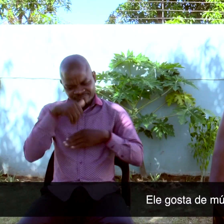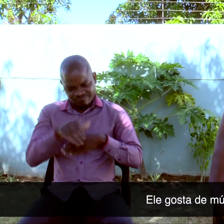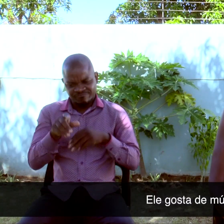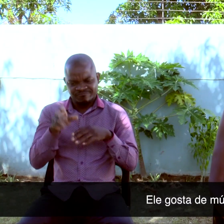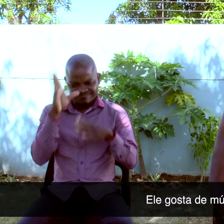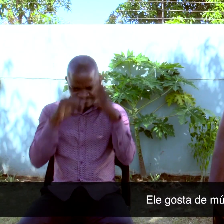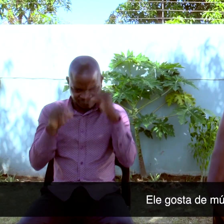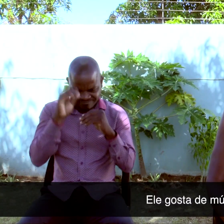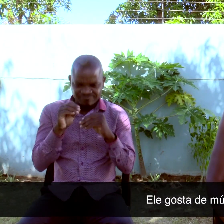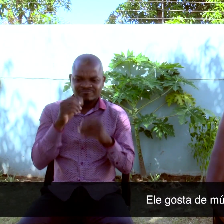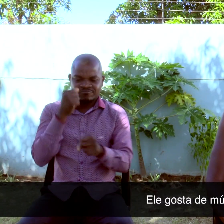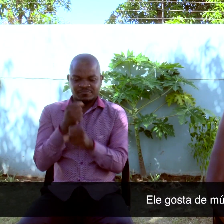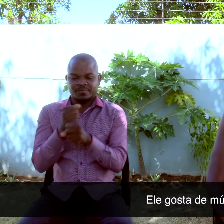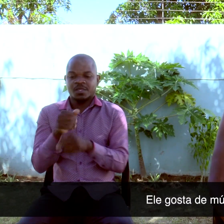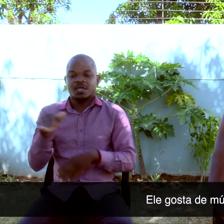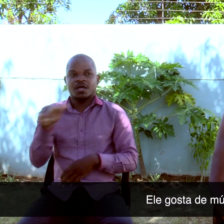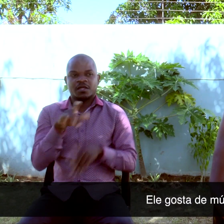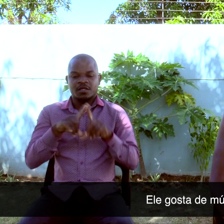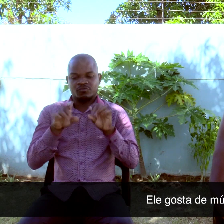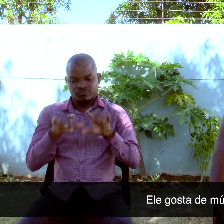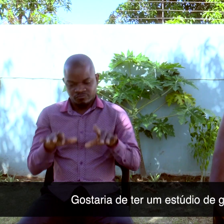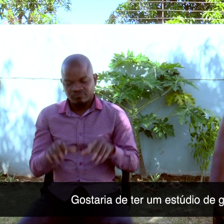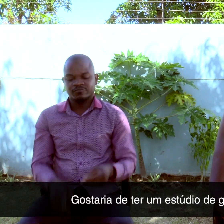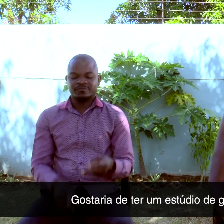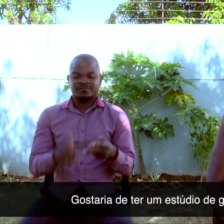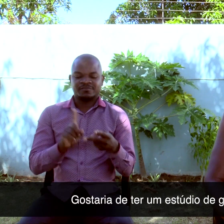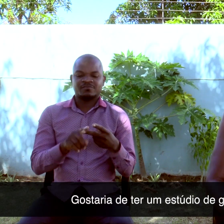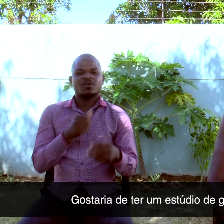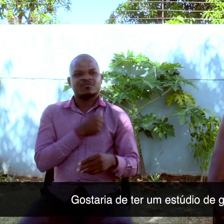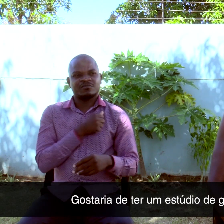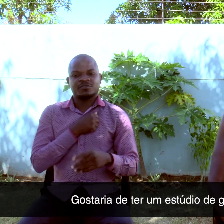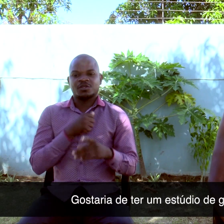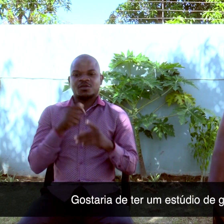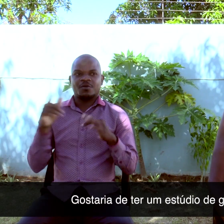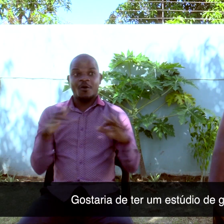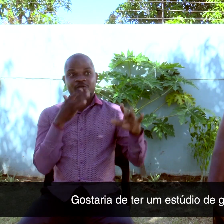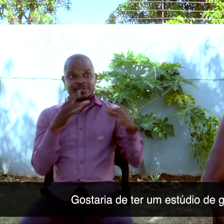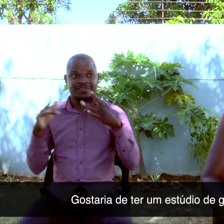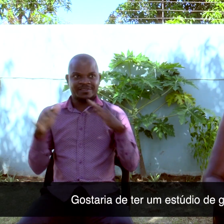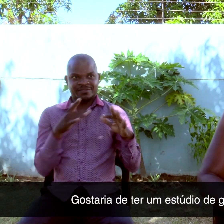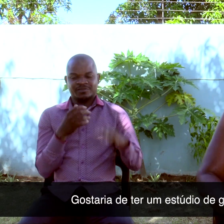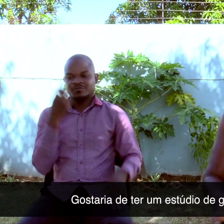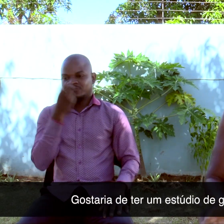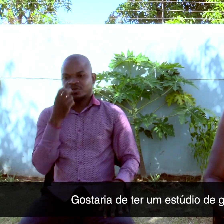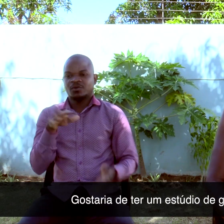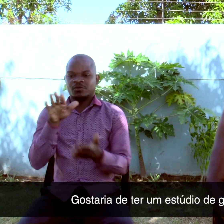Ele gosta de música também, de ter um estúdio para